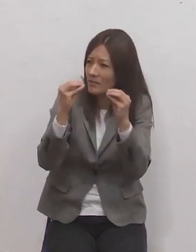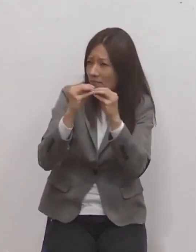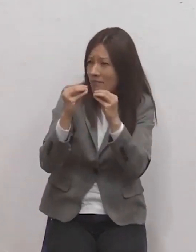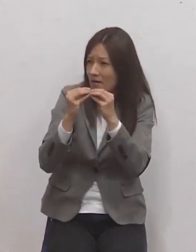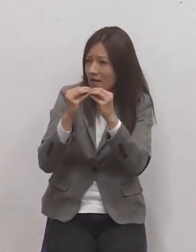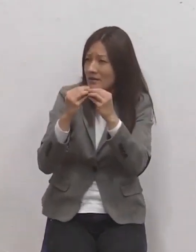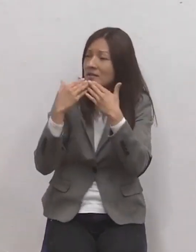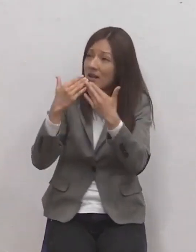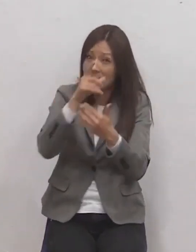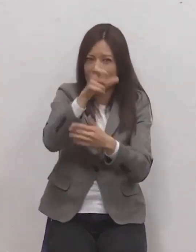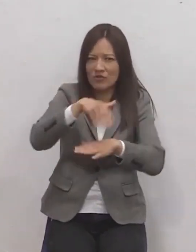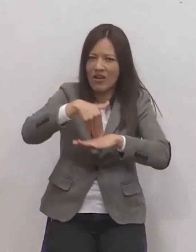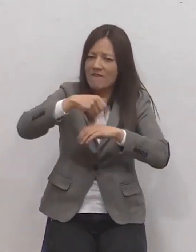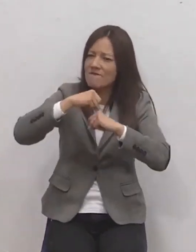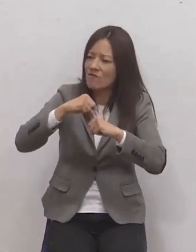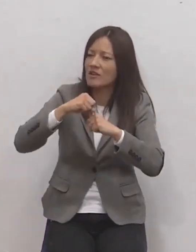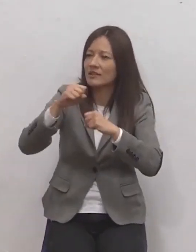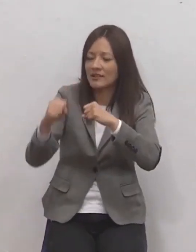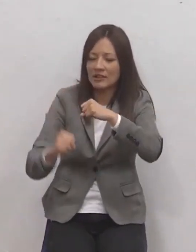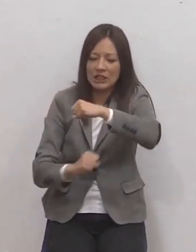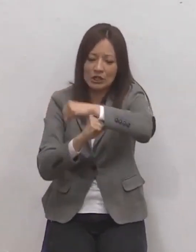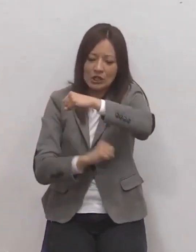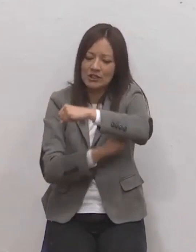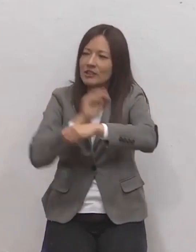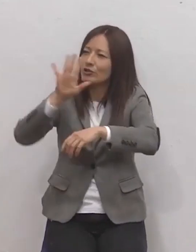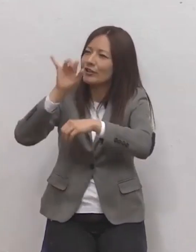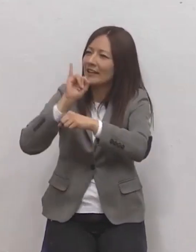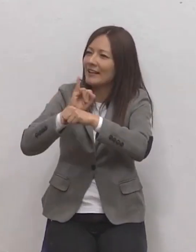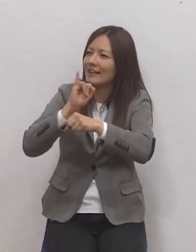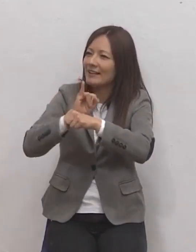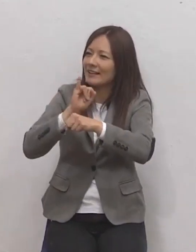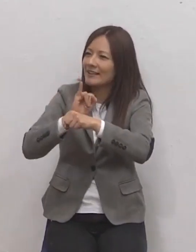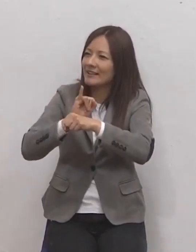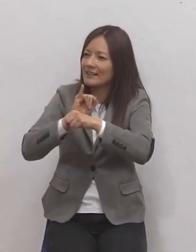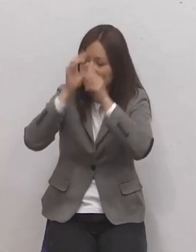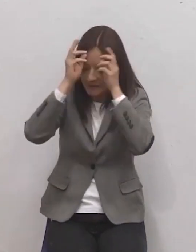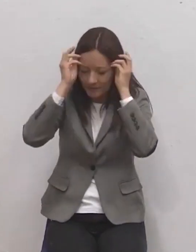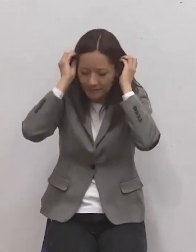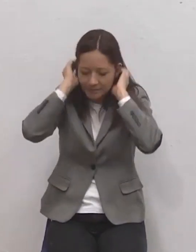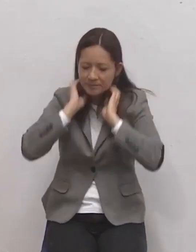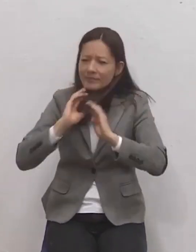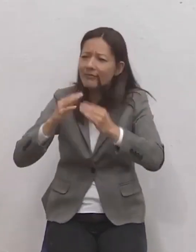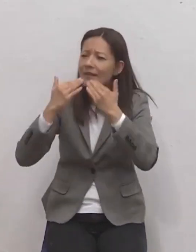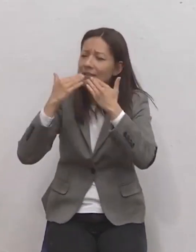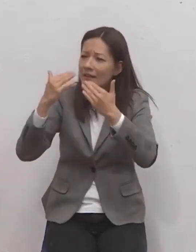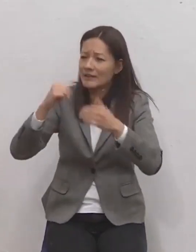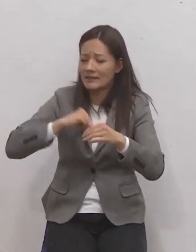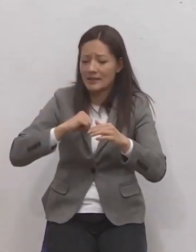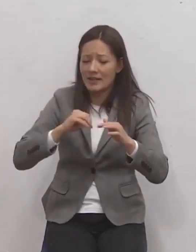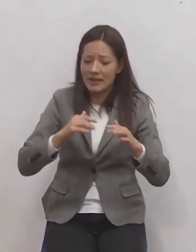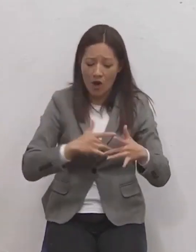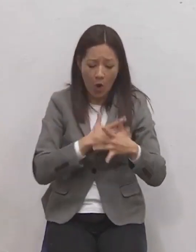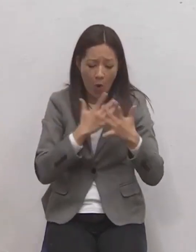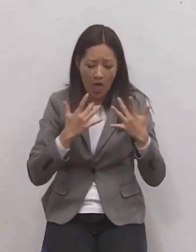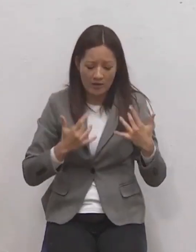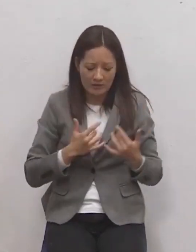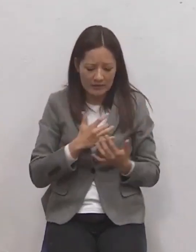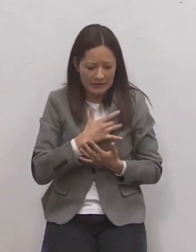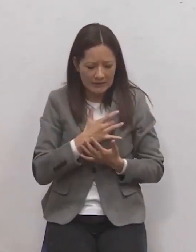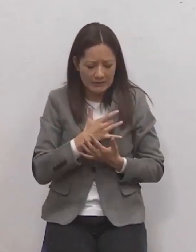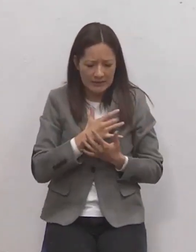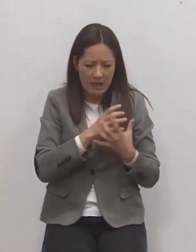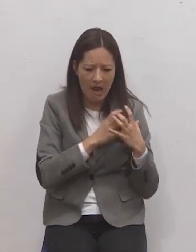los fuertes, porque sostienen tu iglesia. Gracias por los que tienen el corazón para pastorear. Gracias por los que tienen el corazón